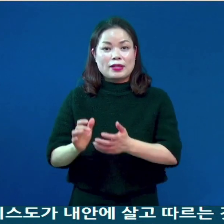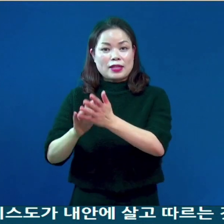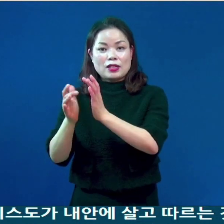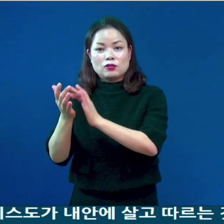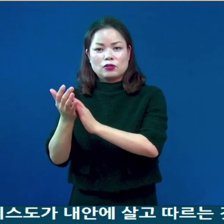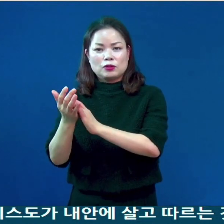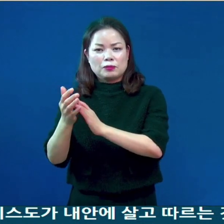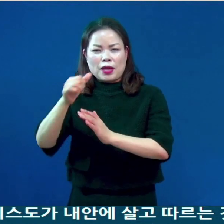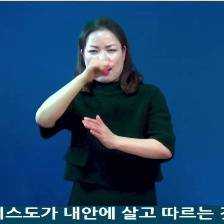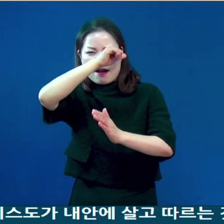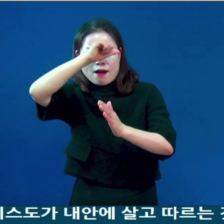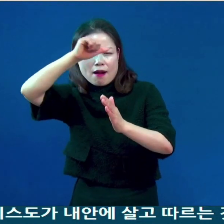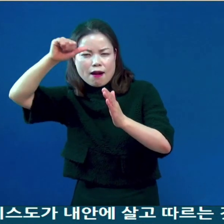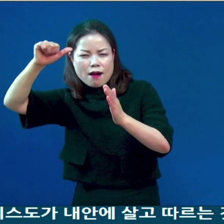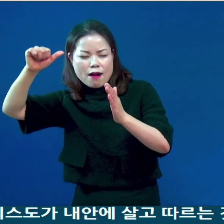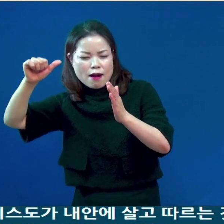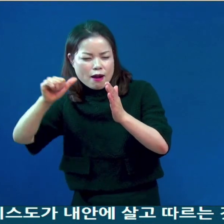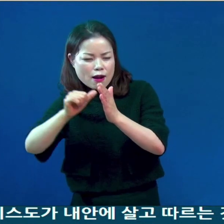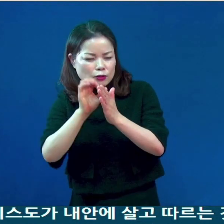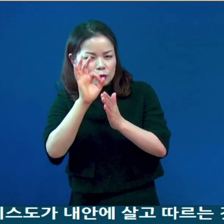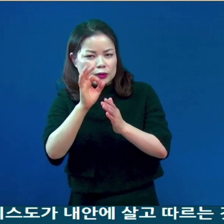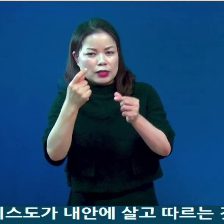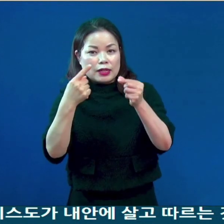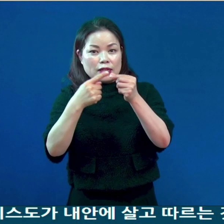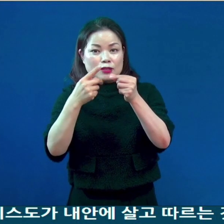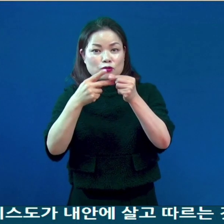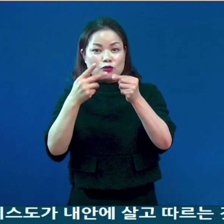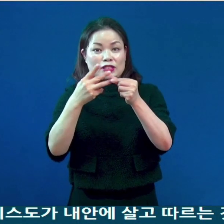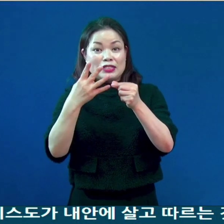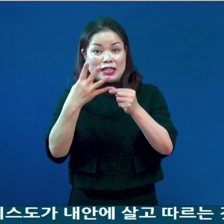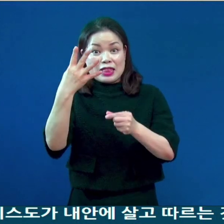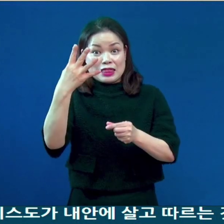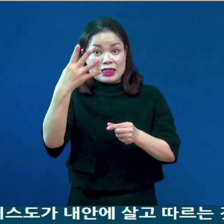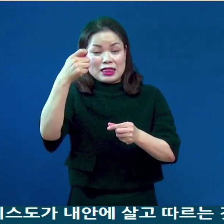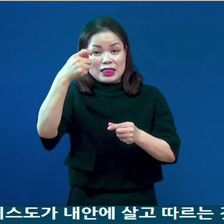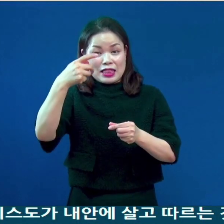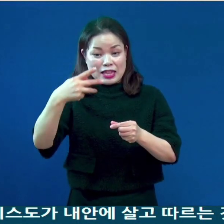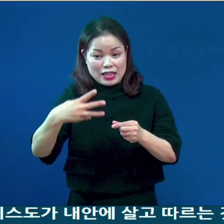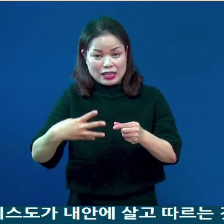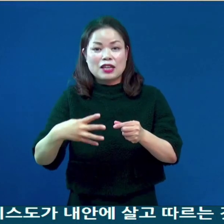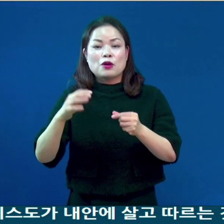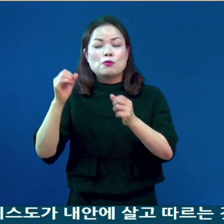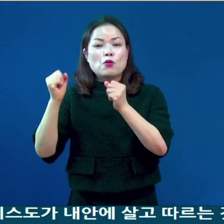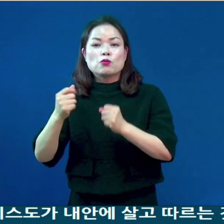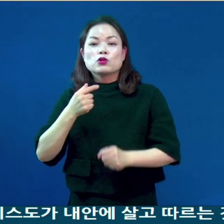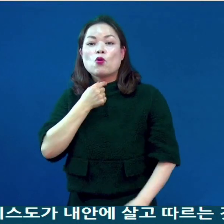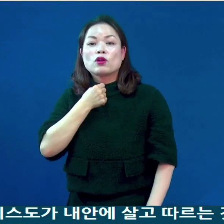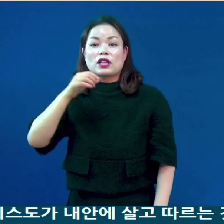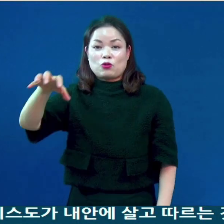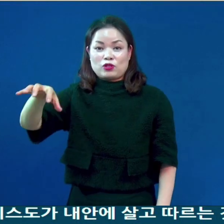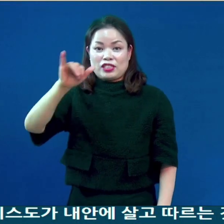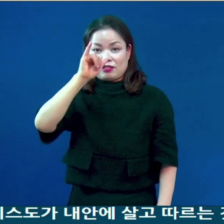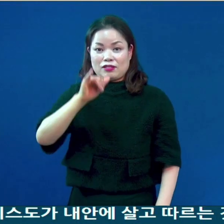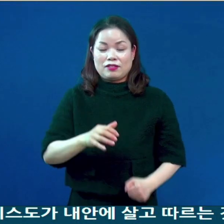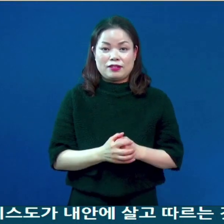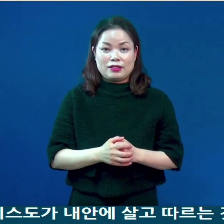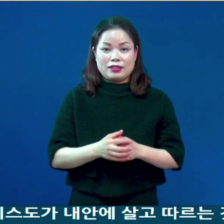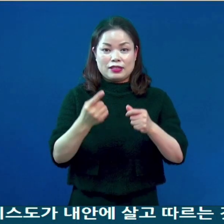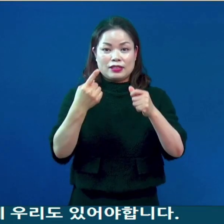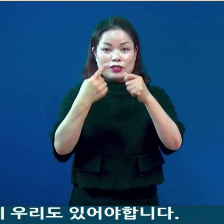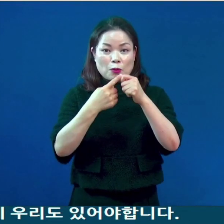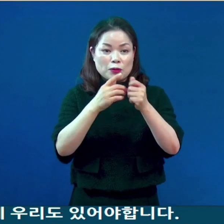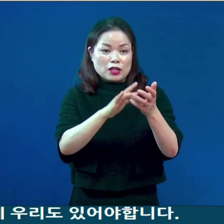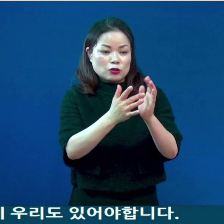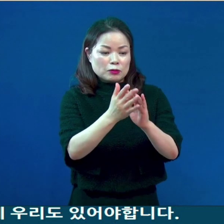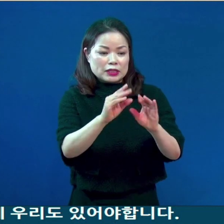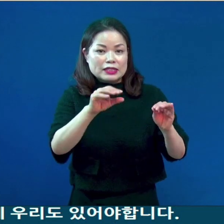예수님의 생애를 전체를 따져보면 한 4군데 예수님은 정말 머물기를 원하셨던 것 같습니다. 첫 번째,